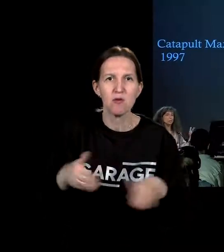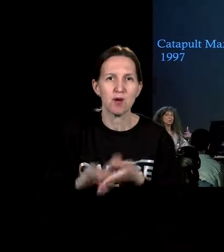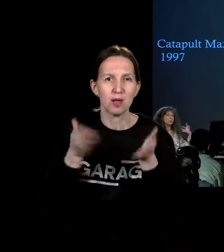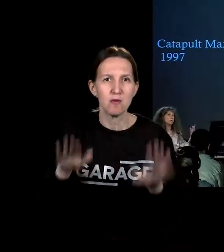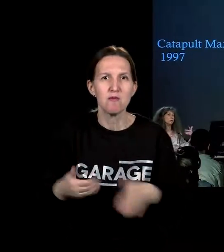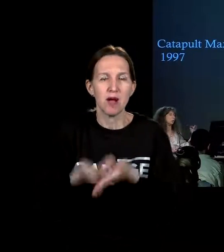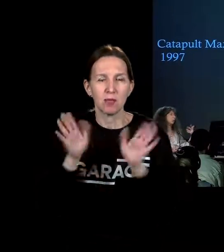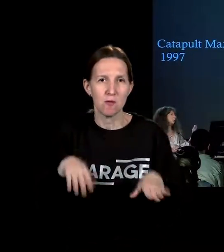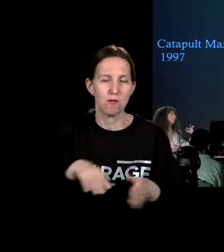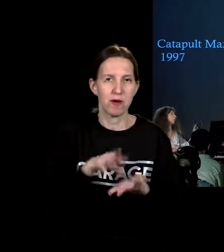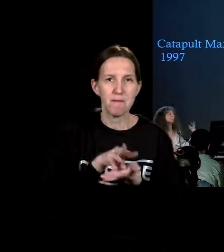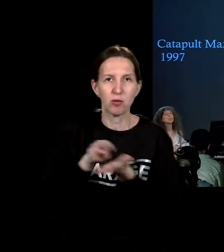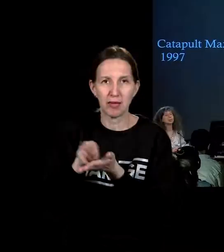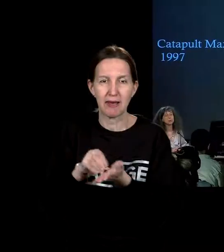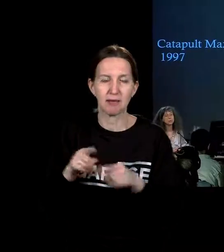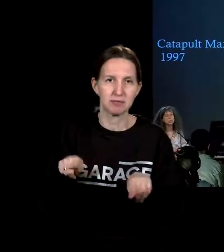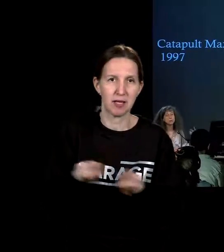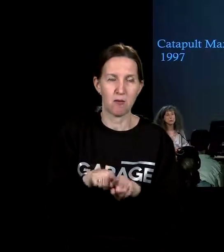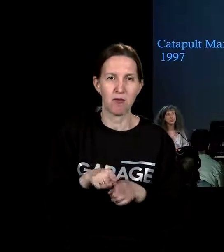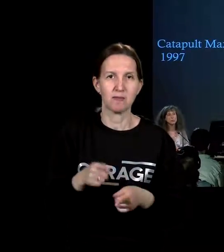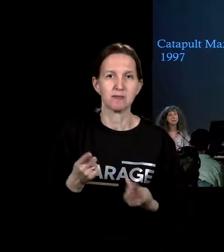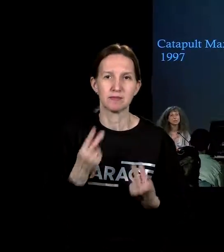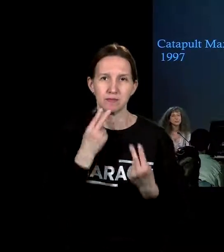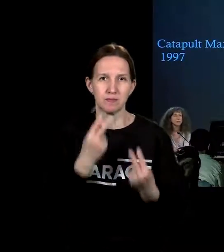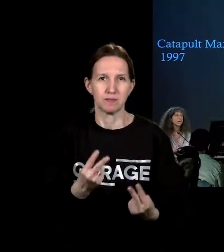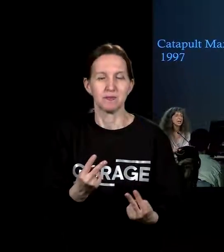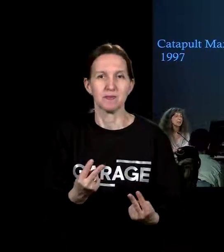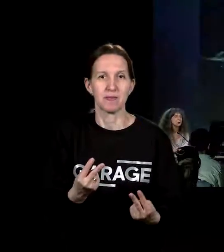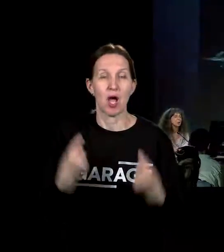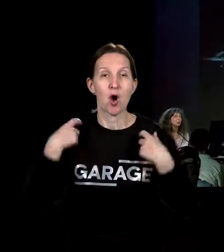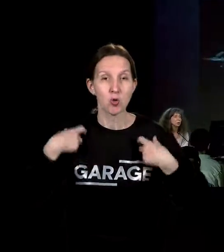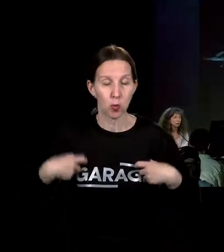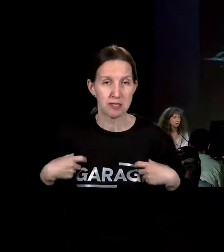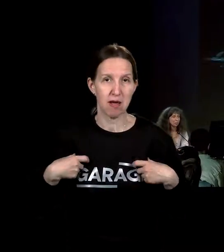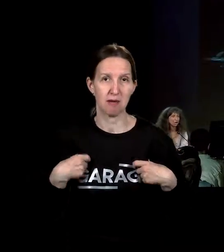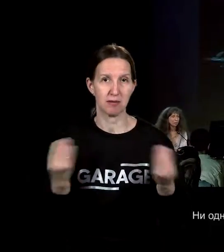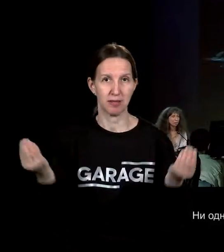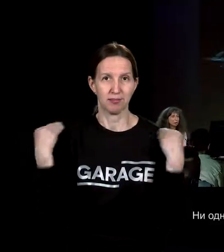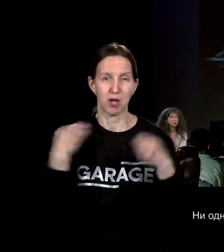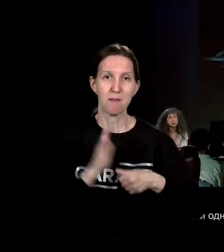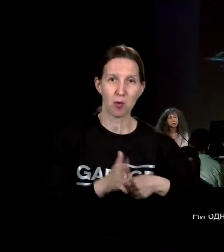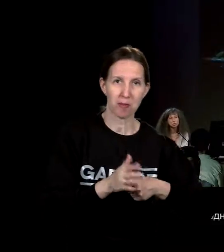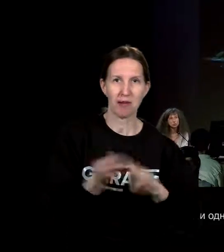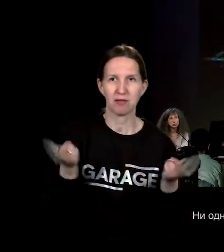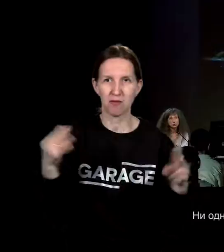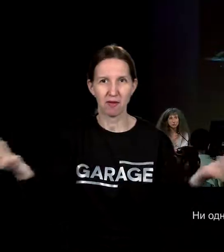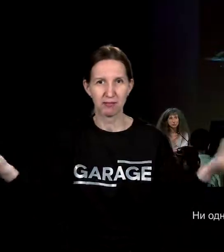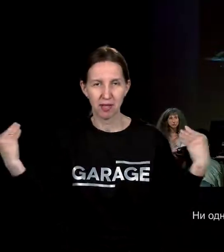такого рюкзака-пропеллера и средства для индивидуального полета. самолета. Ну, понятно,